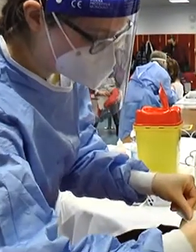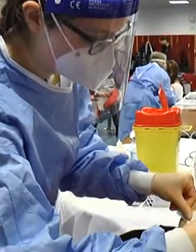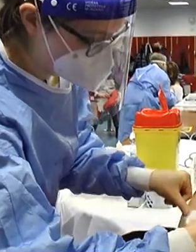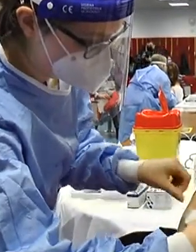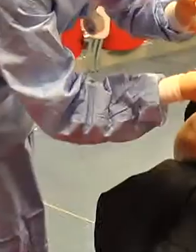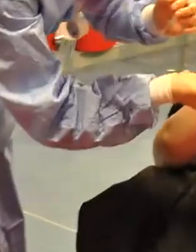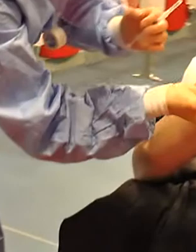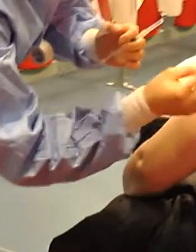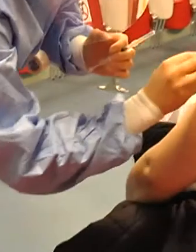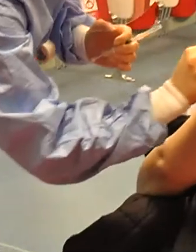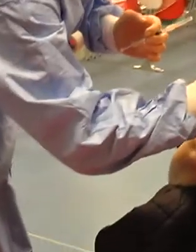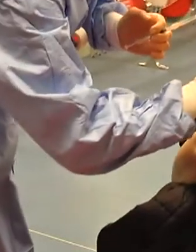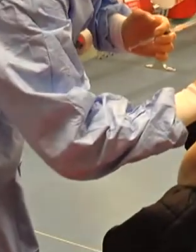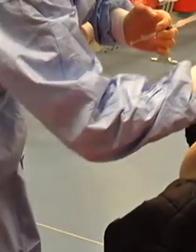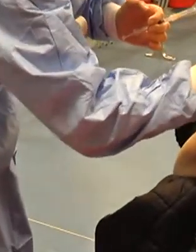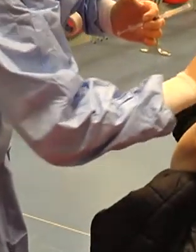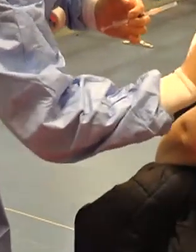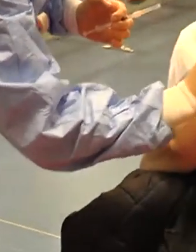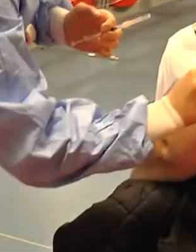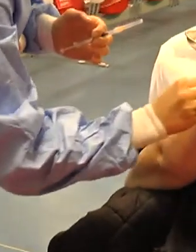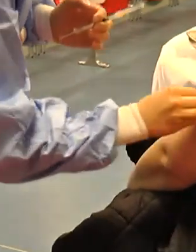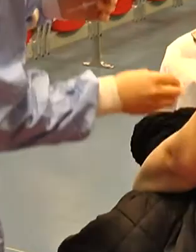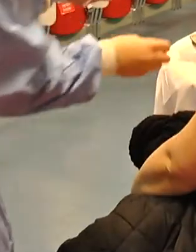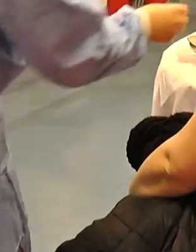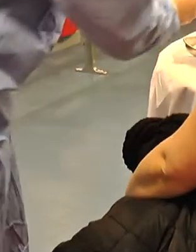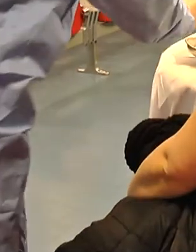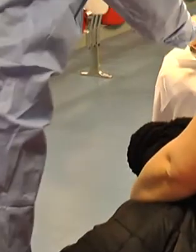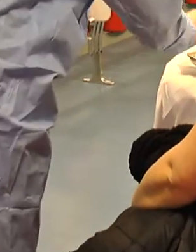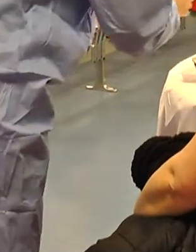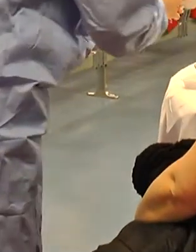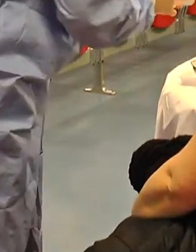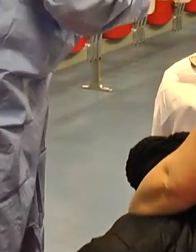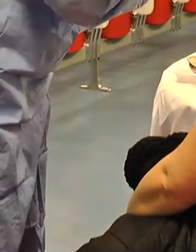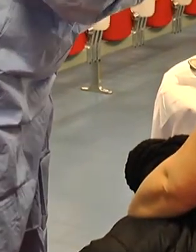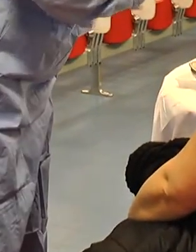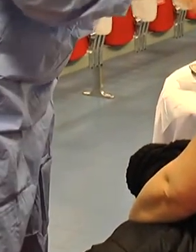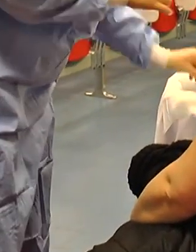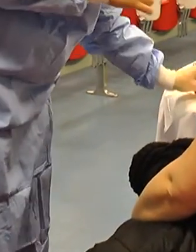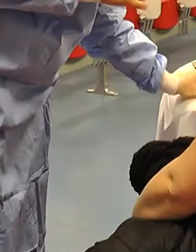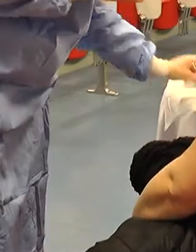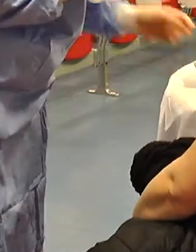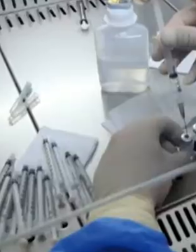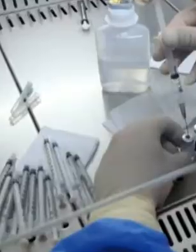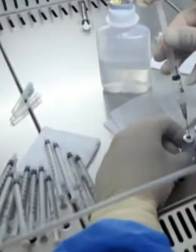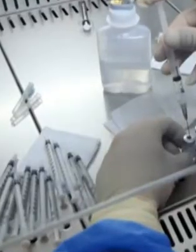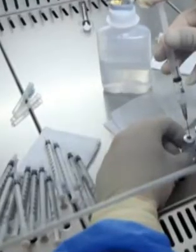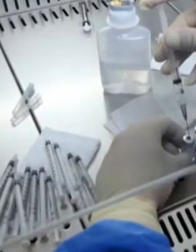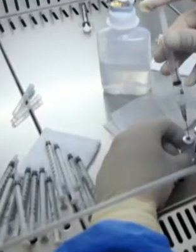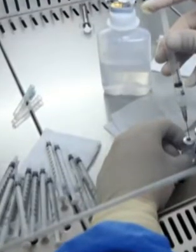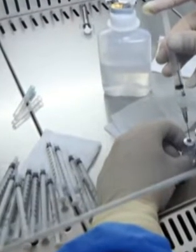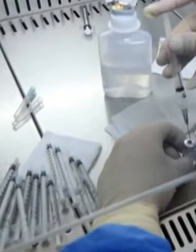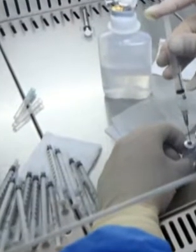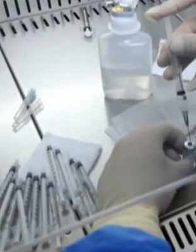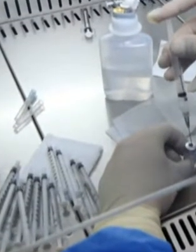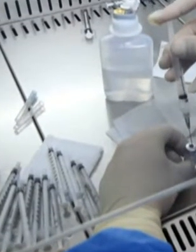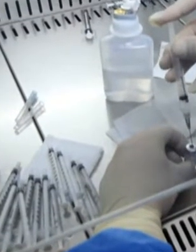avuto la somministrazione di almeno una dose. Al momento, dall'inizio della campagna vaccinale, sono state somministrate più di